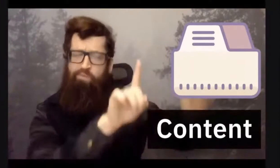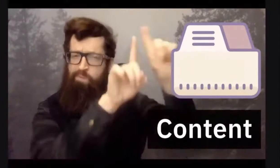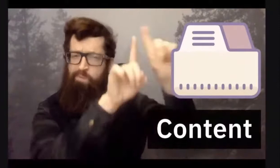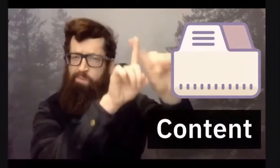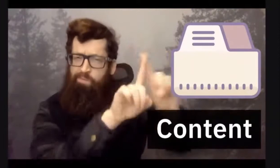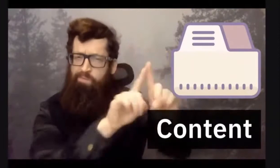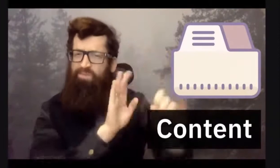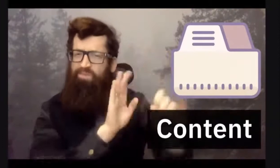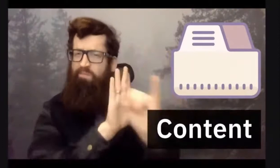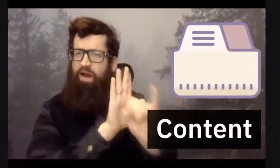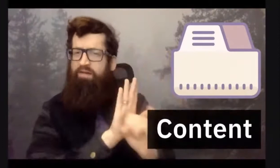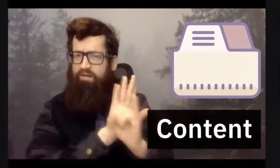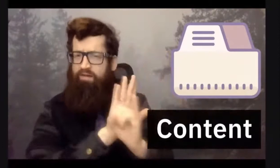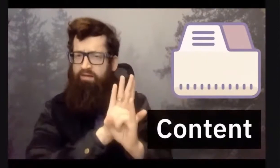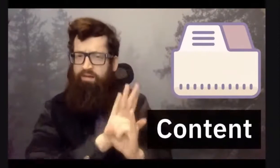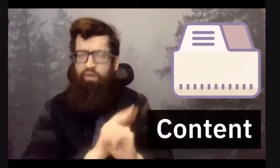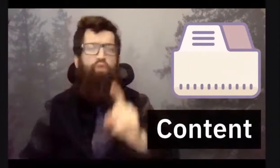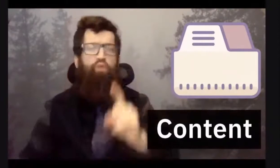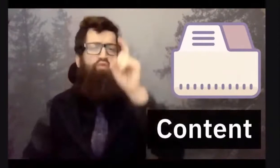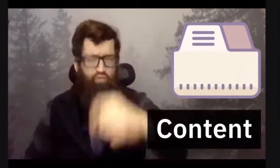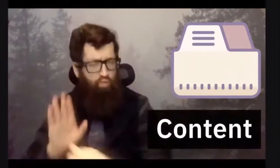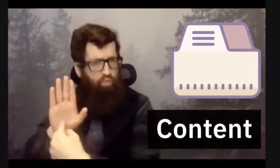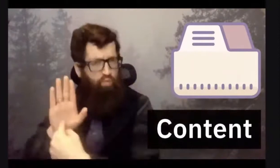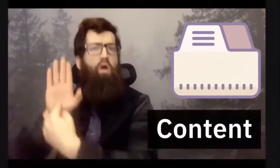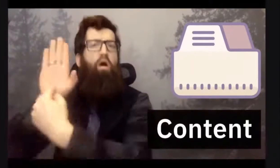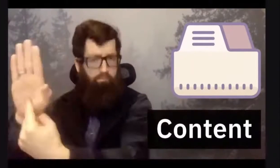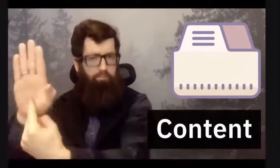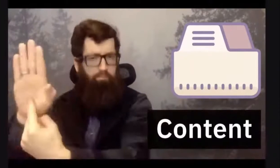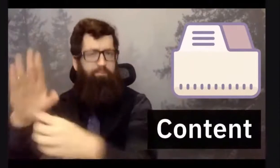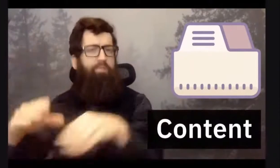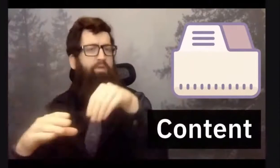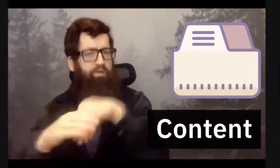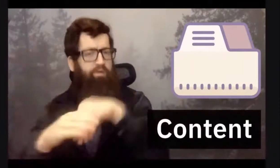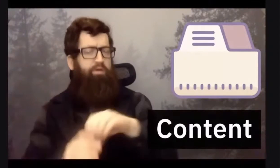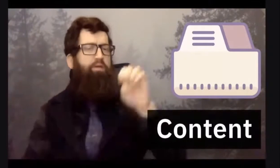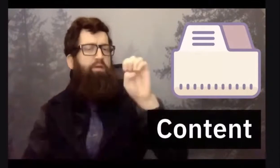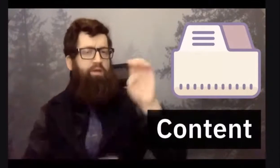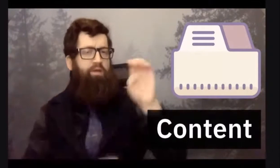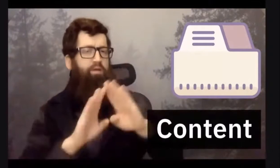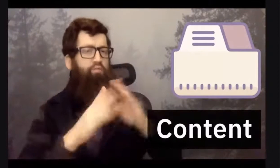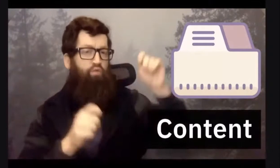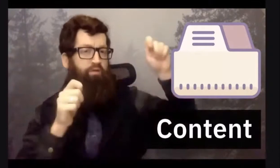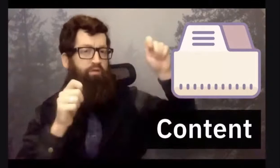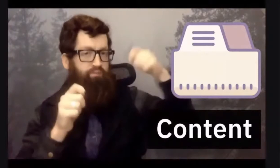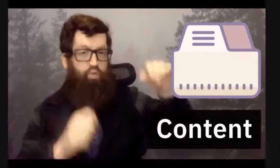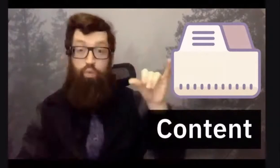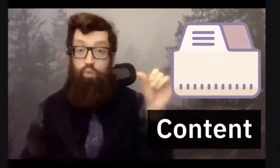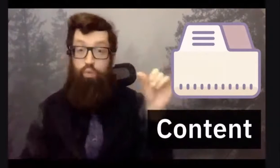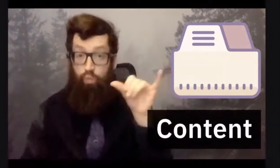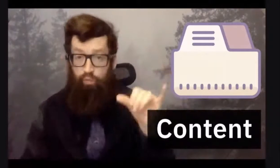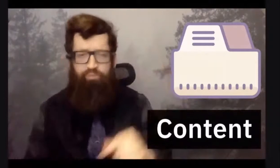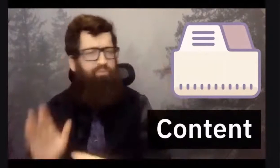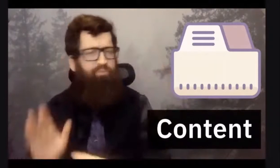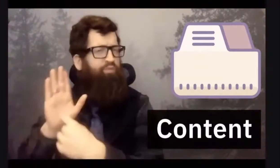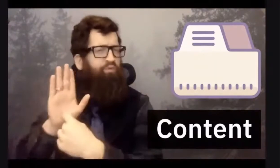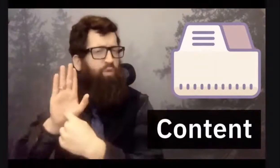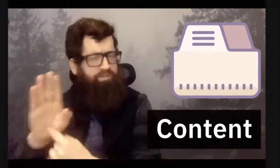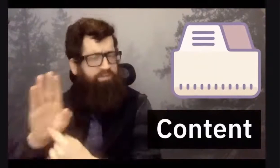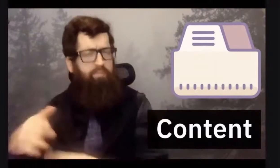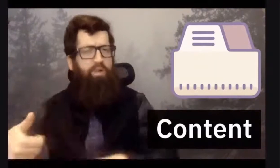contenido del ebook y también en los videos. La representación de la gran diversidad, la